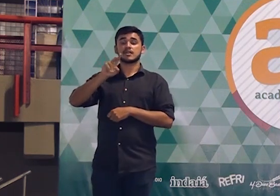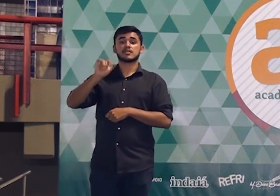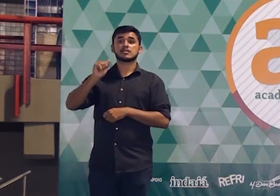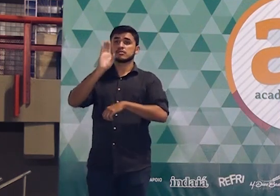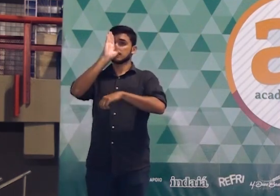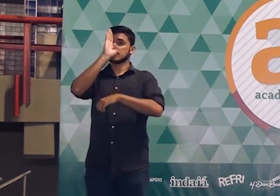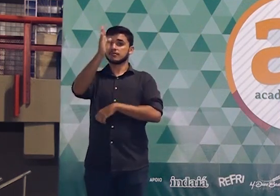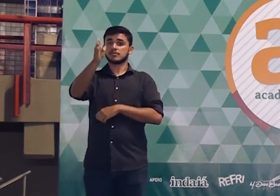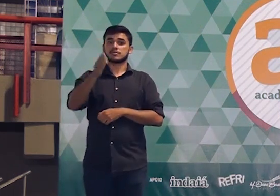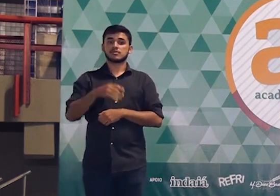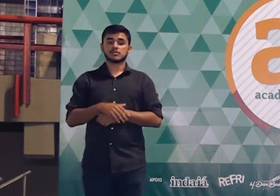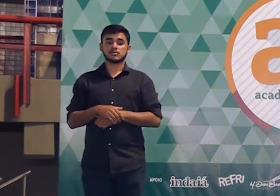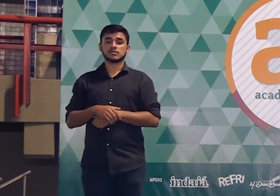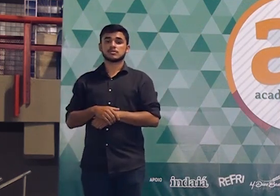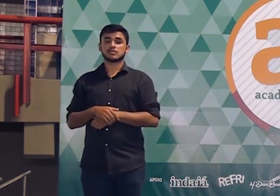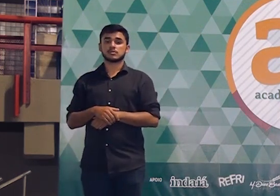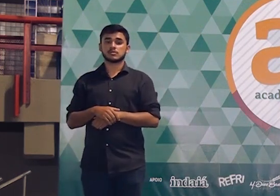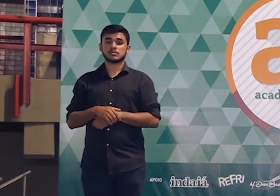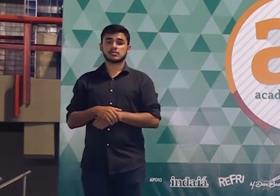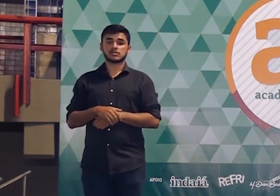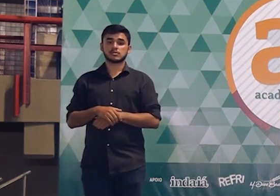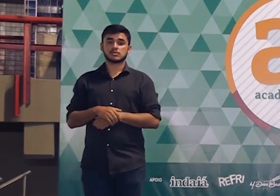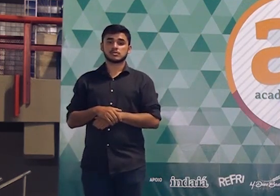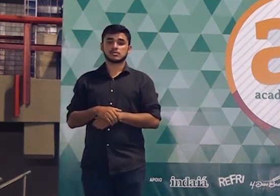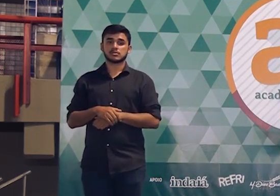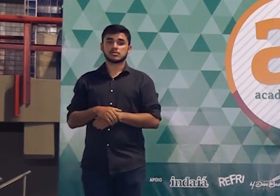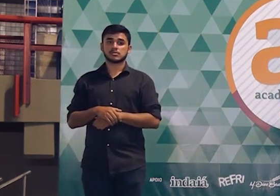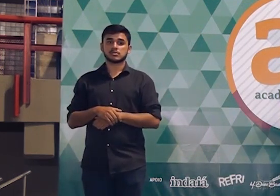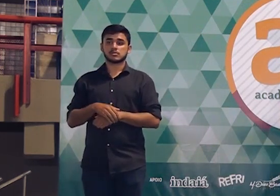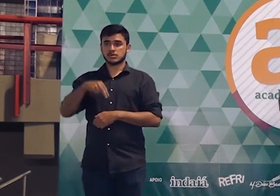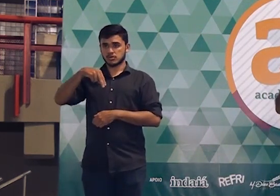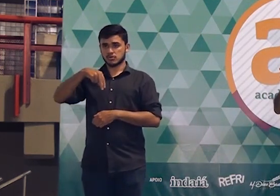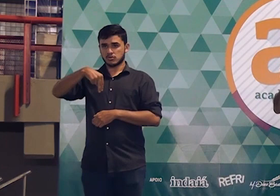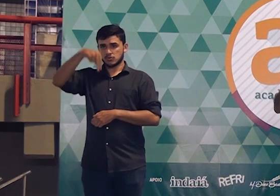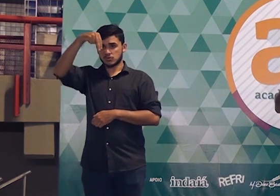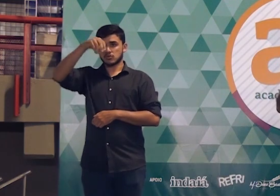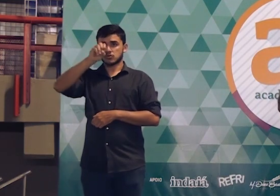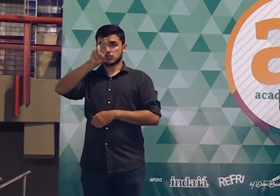Ferreira? Para onde é virado? Para o norte?